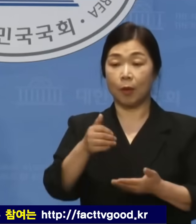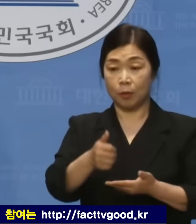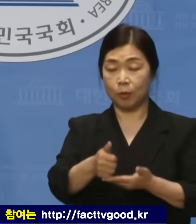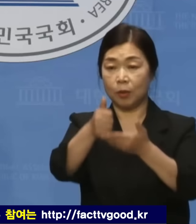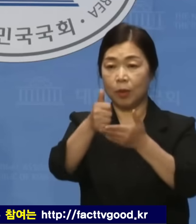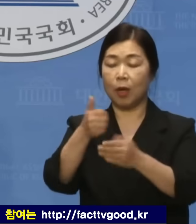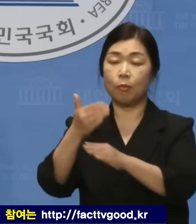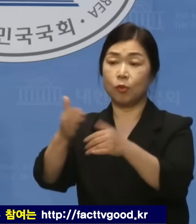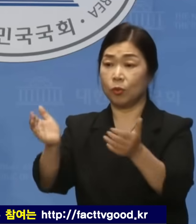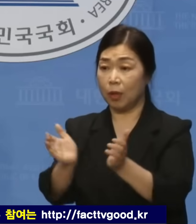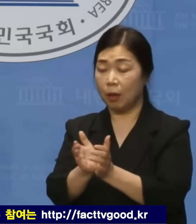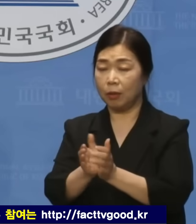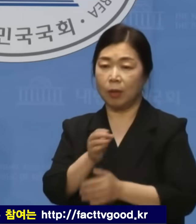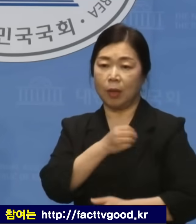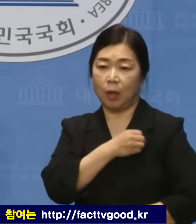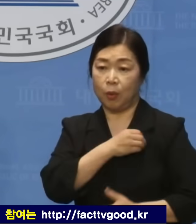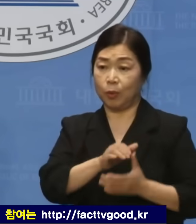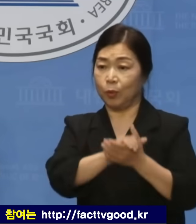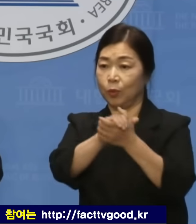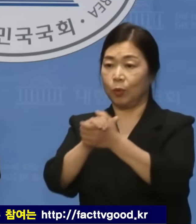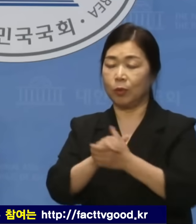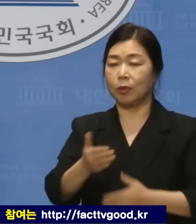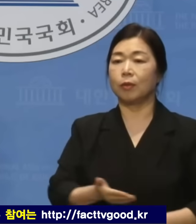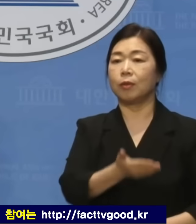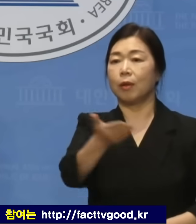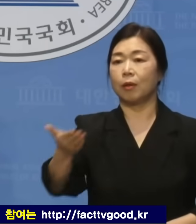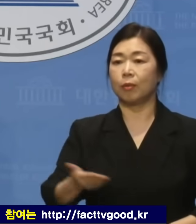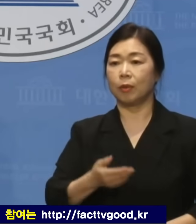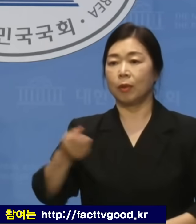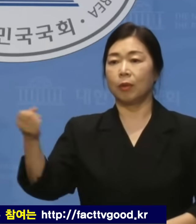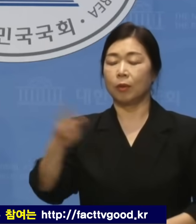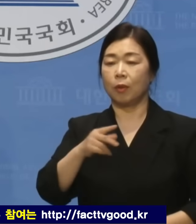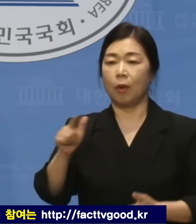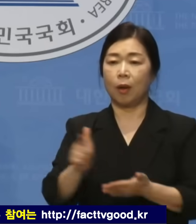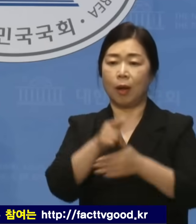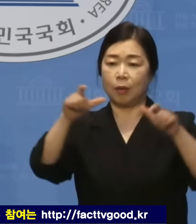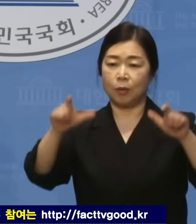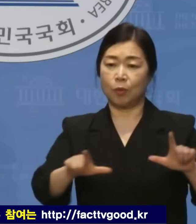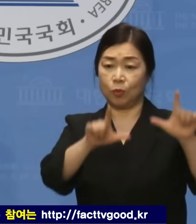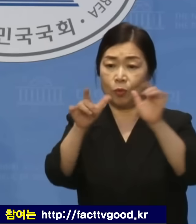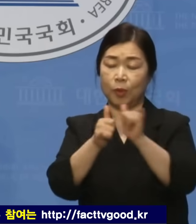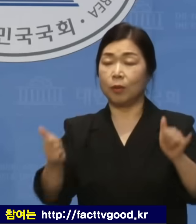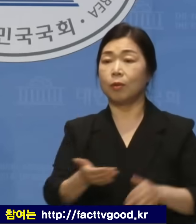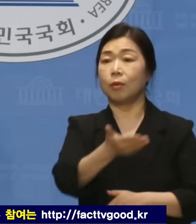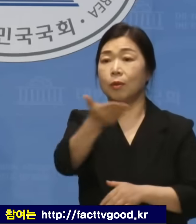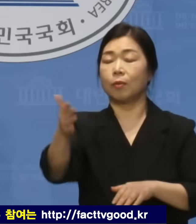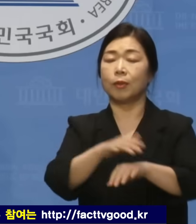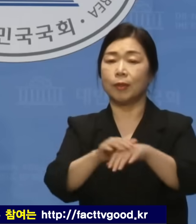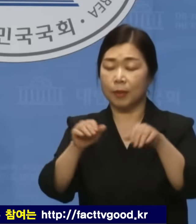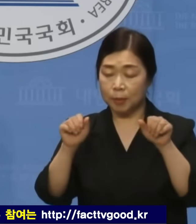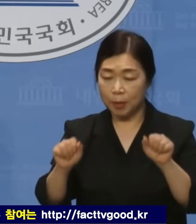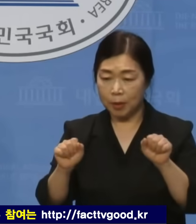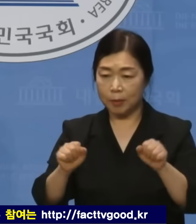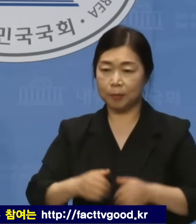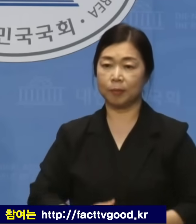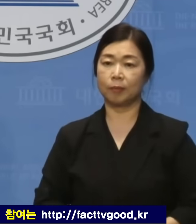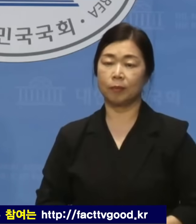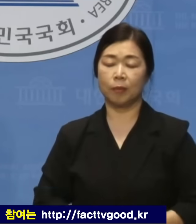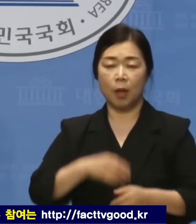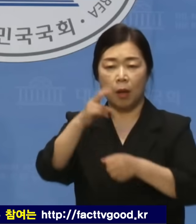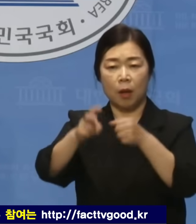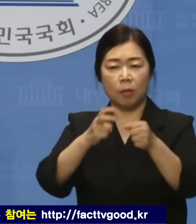존경하는 더불어민주당 당원 동지 여러분, 그리고 강서구민 여러분, 안녕하십니까? 20년